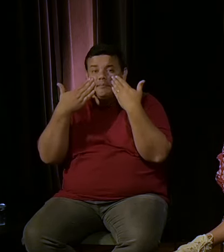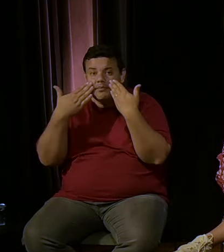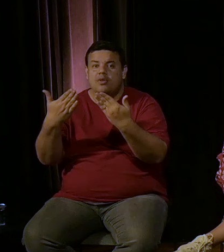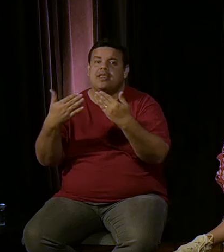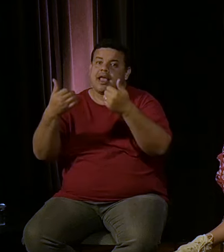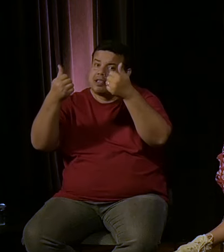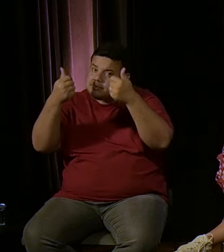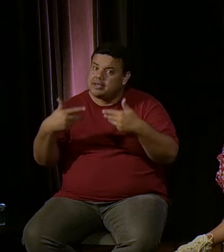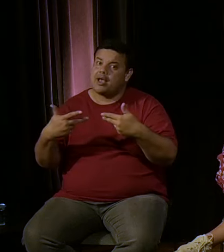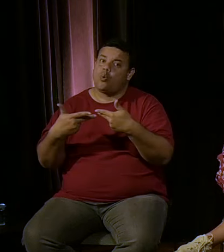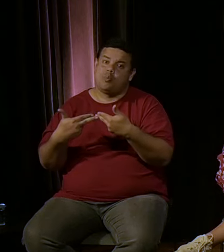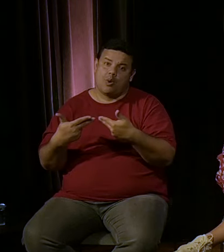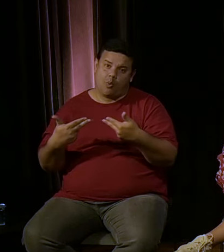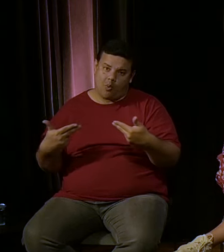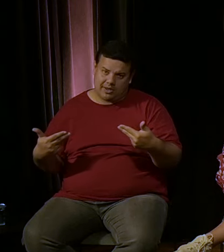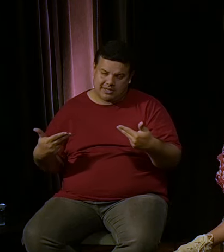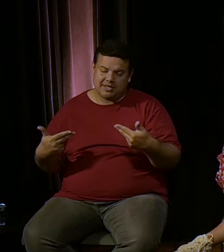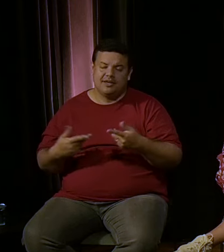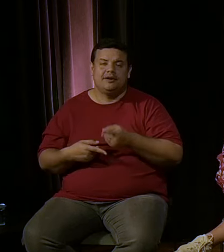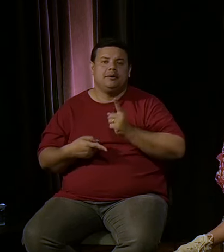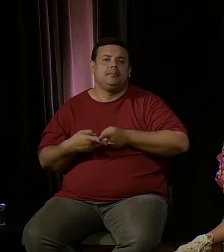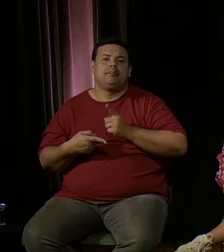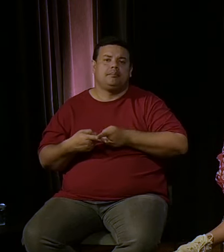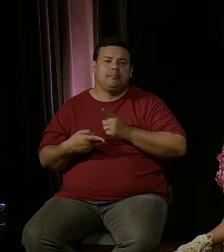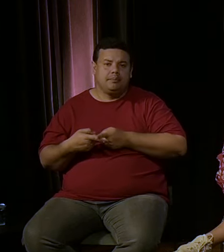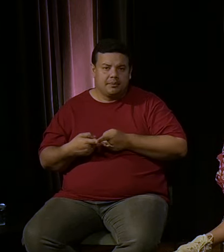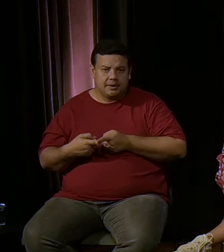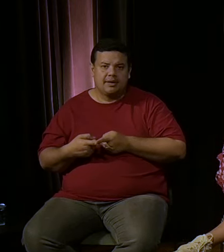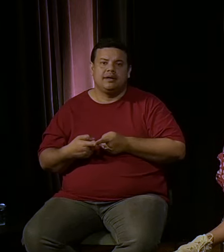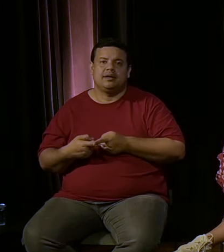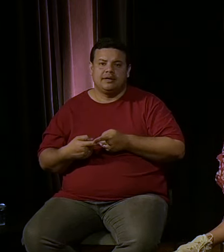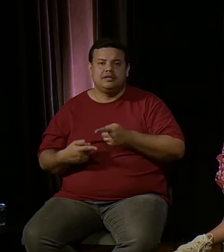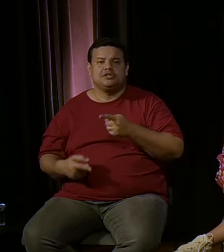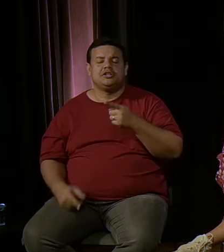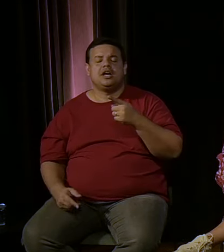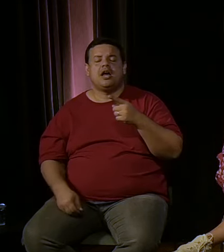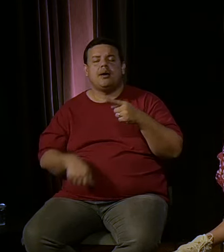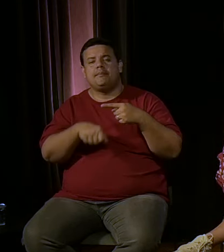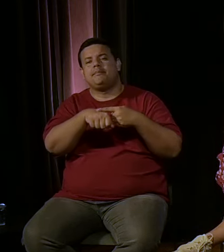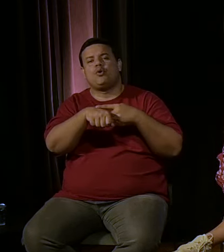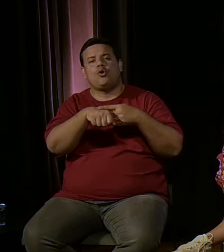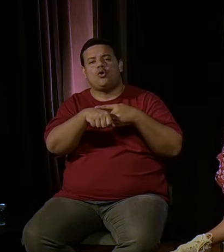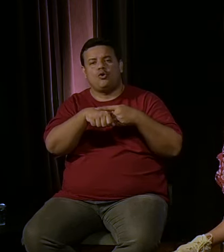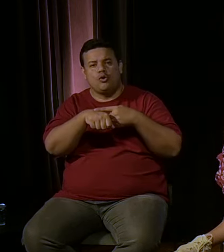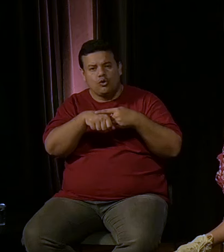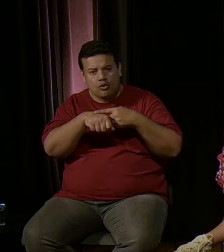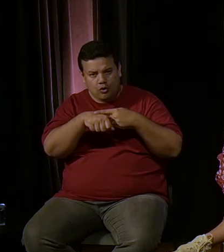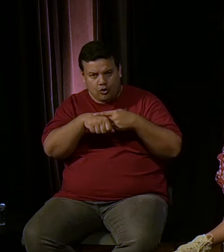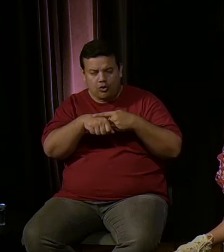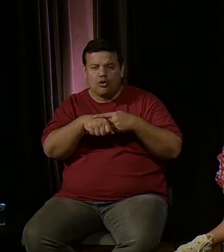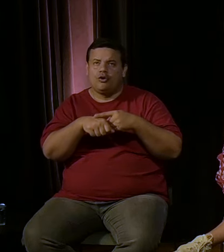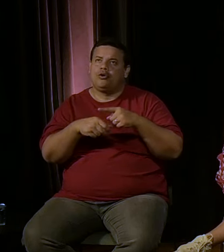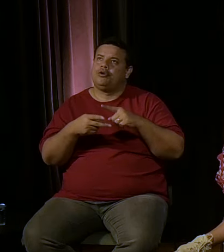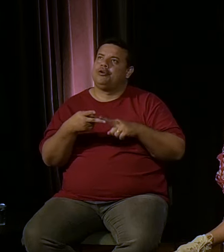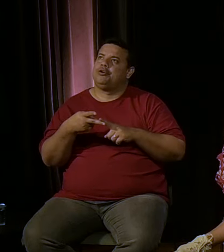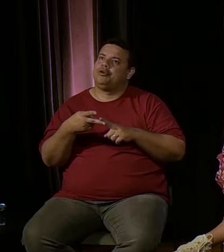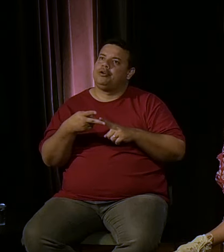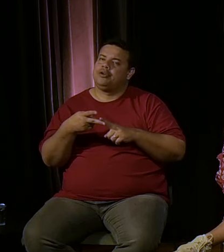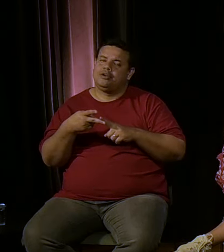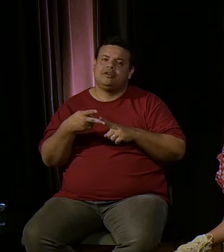70. Né? Porque você tinha a pornochanchada, você tinha alguns